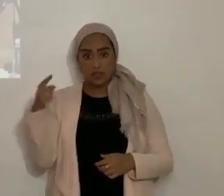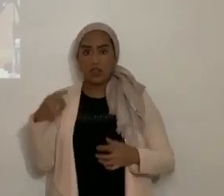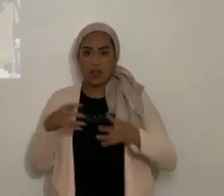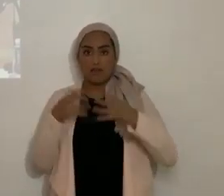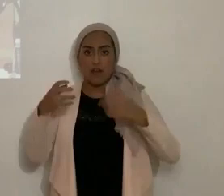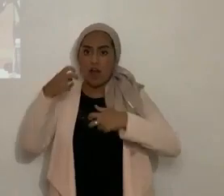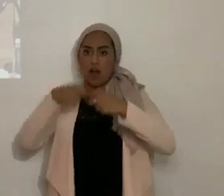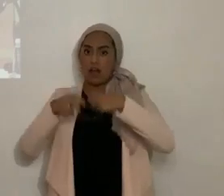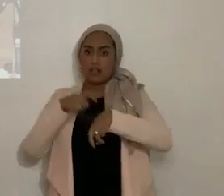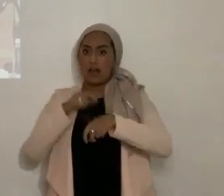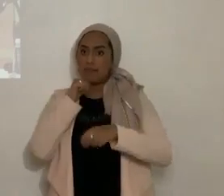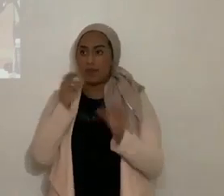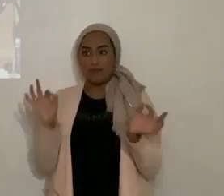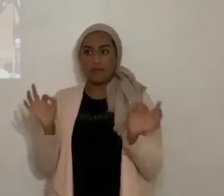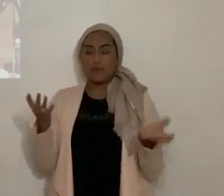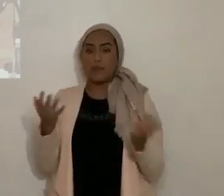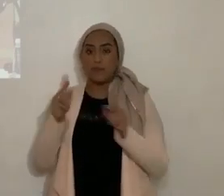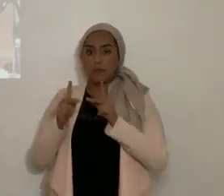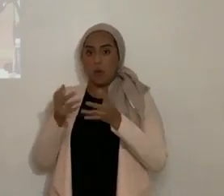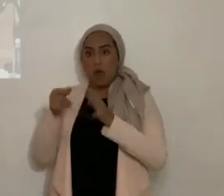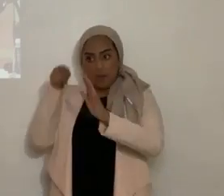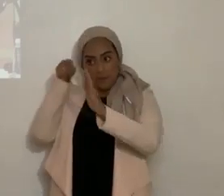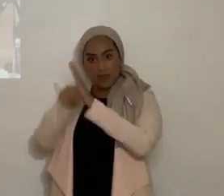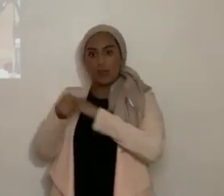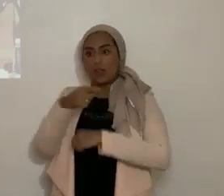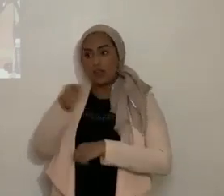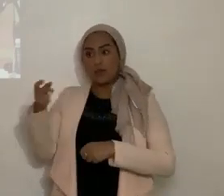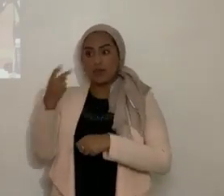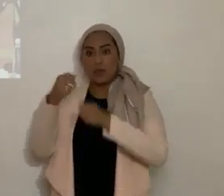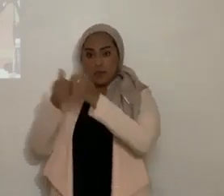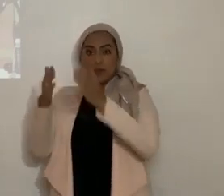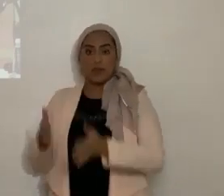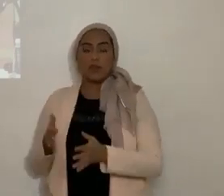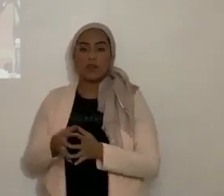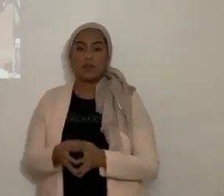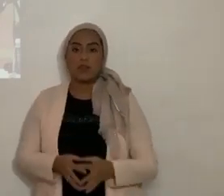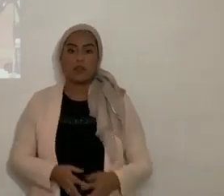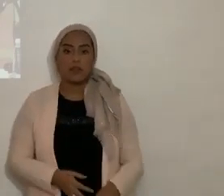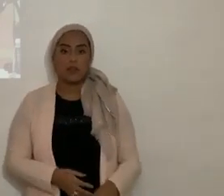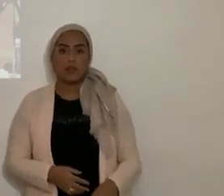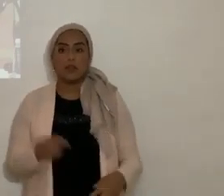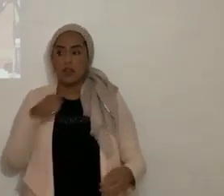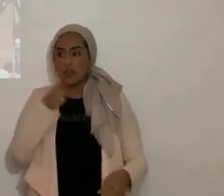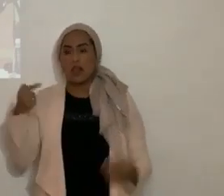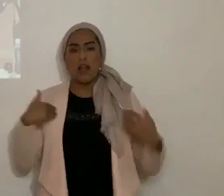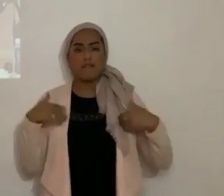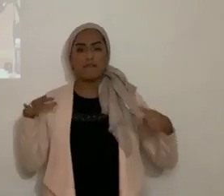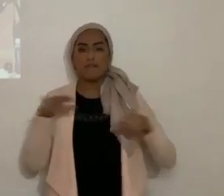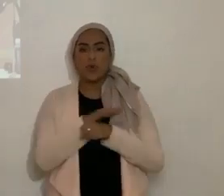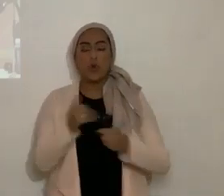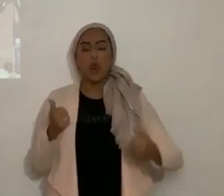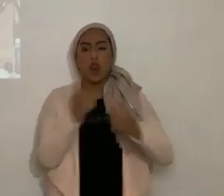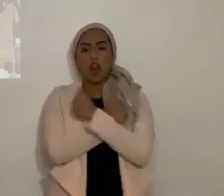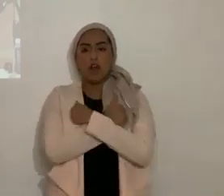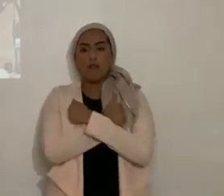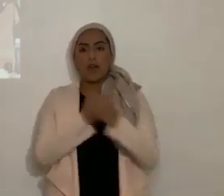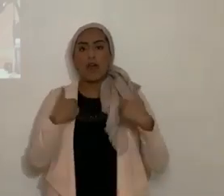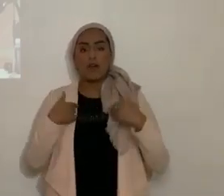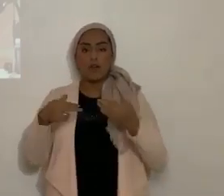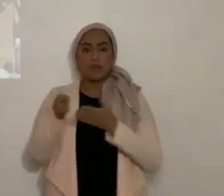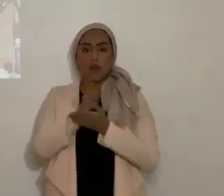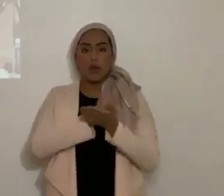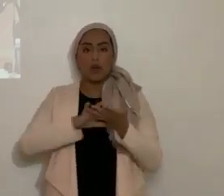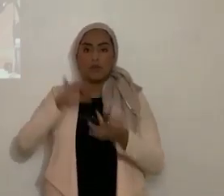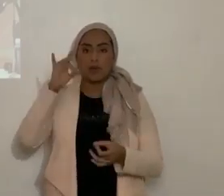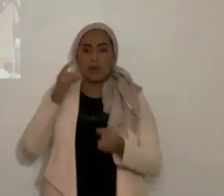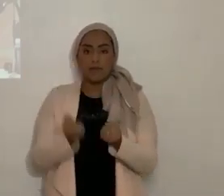pasando no era poca cosa. No era poca cosa. Ellos tenían amor, tenían el fuego del Ruach HaKodesh en